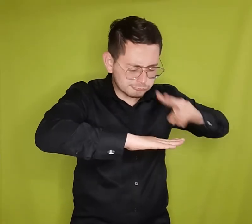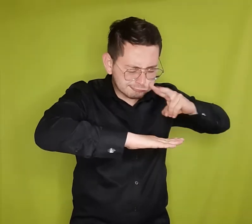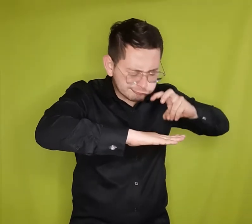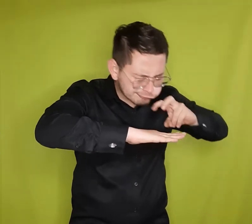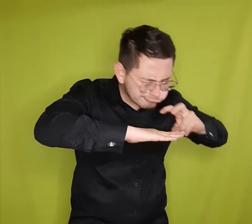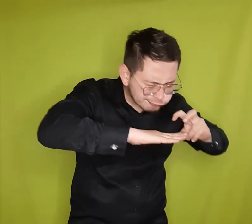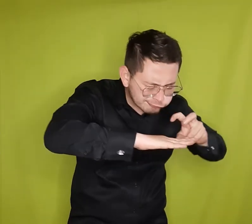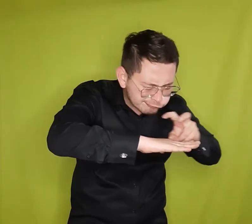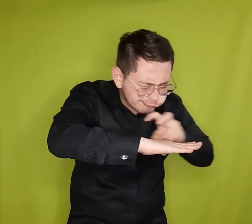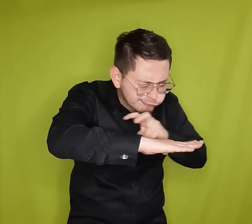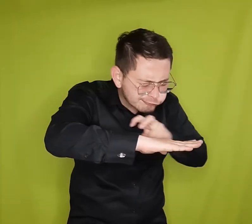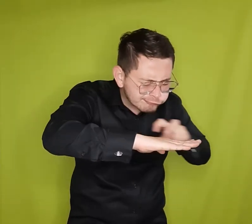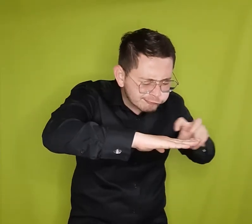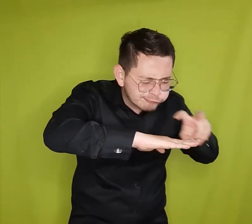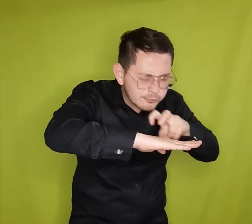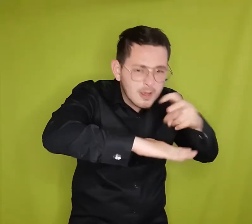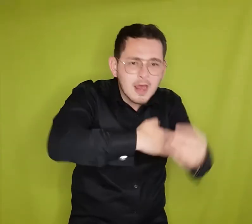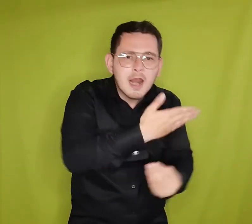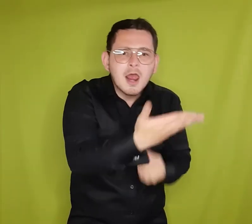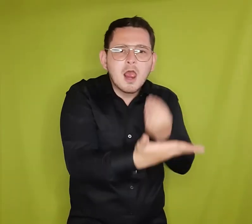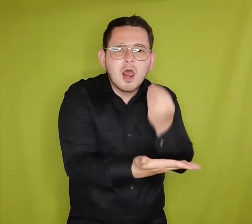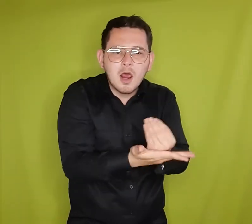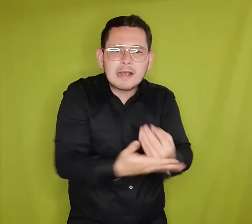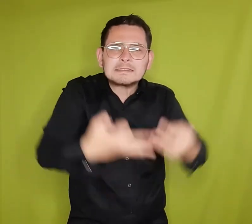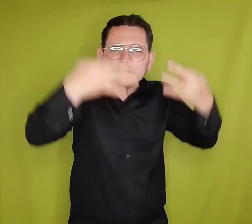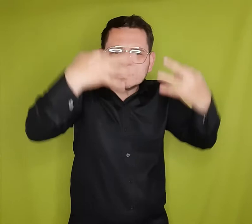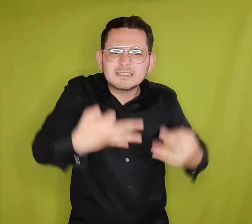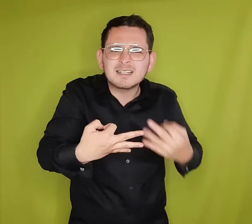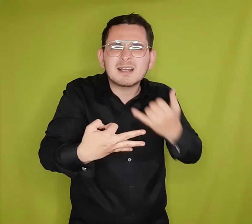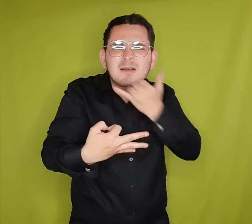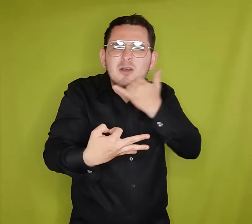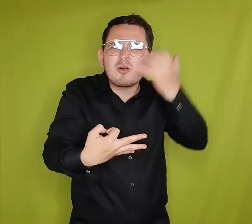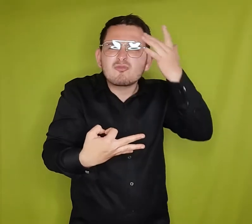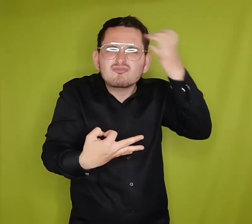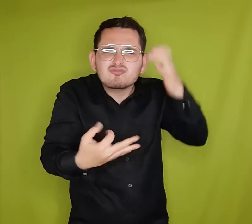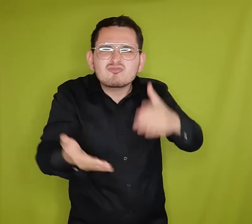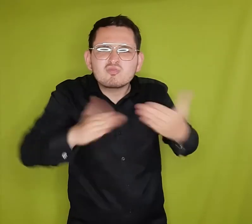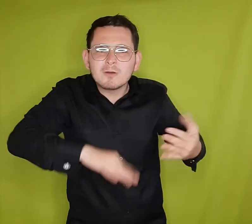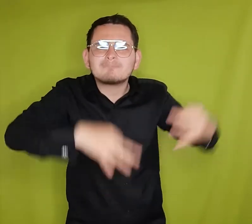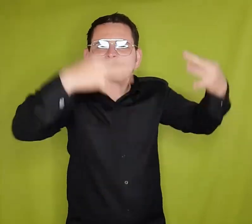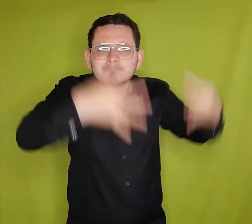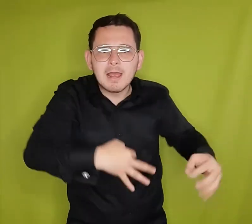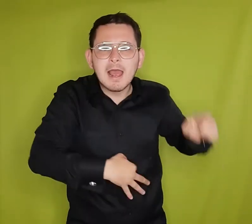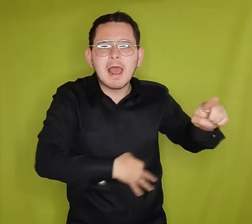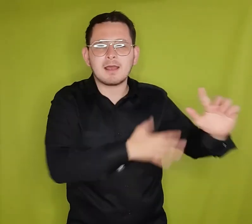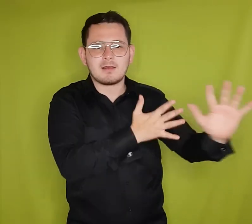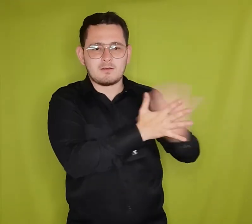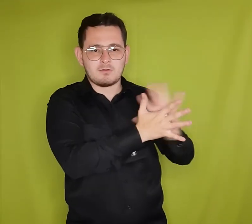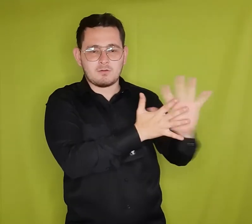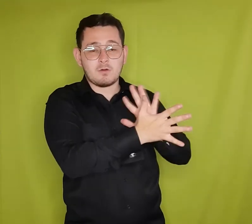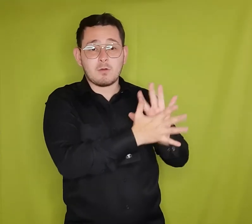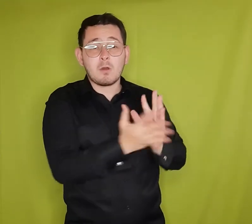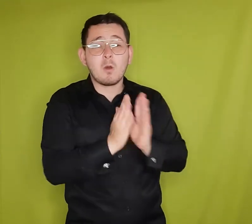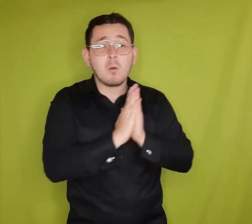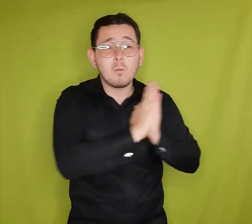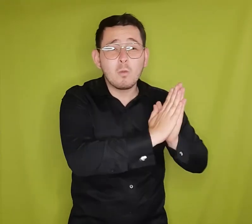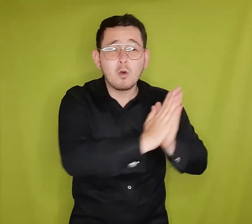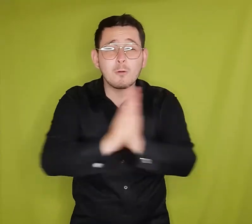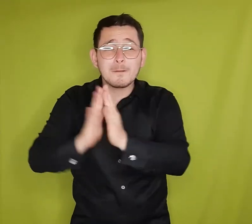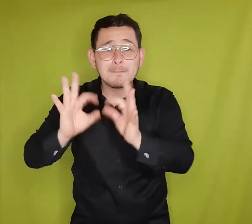establecer la posible causa de fallecimiento. Se solicita de manera respetuosa acudir a las fuentes oficiales